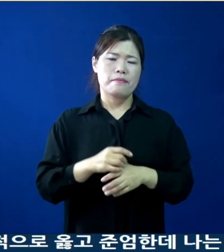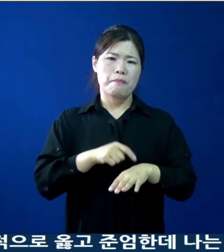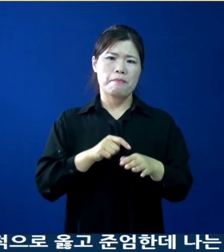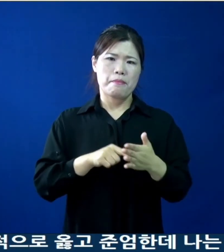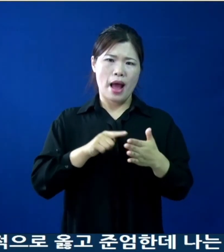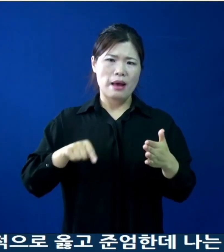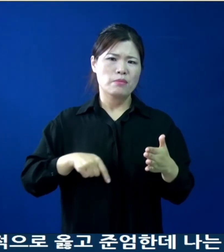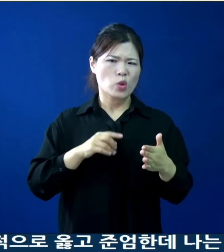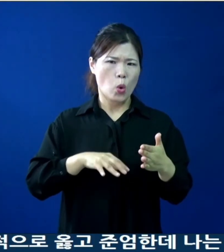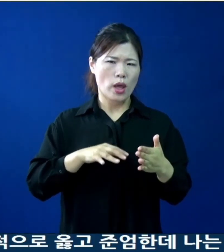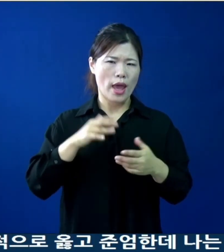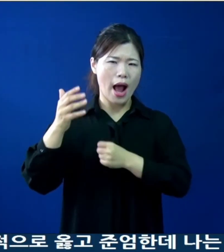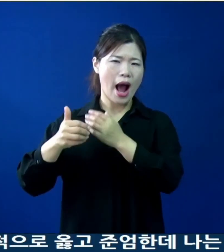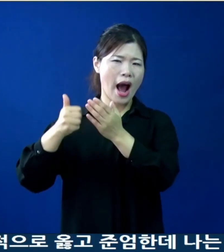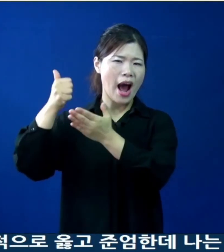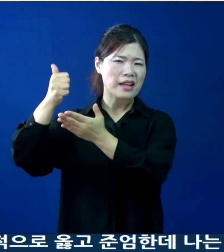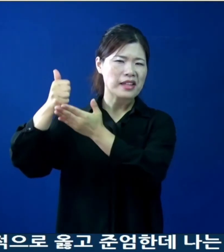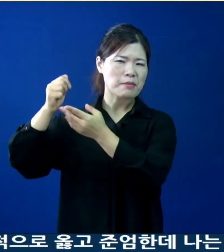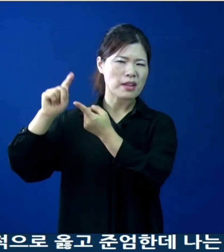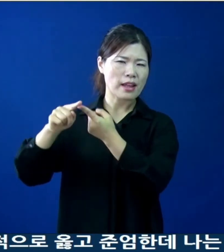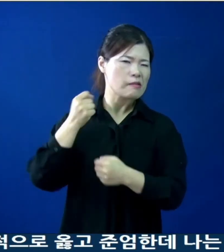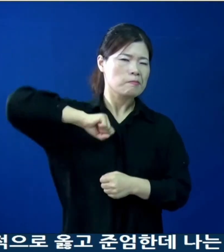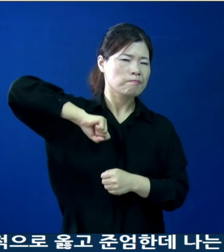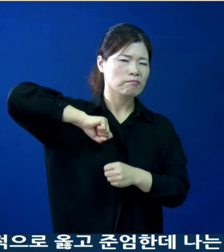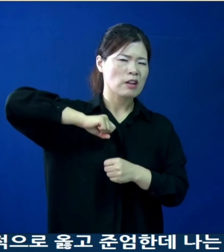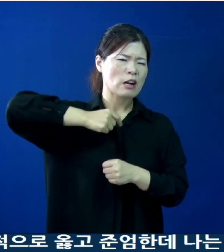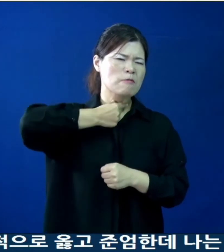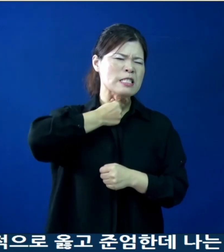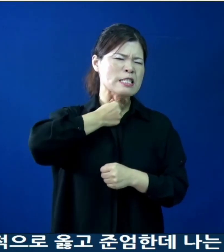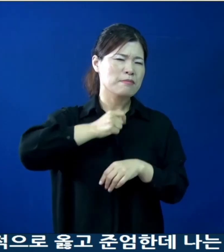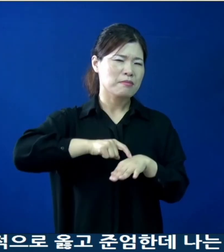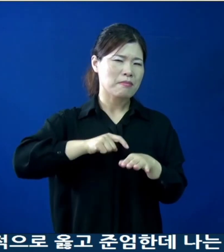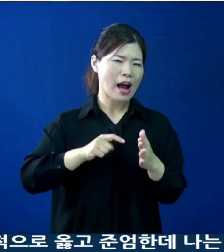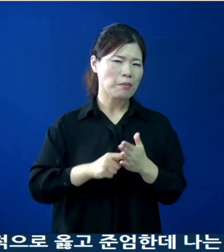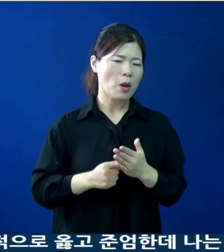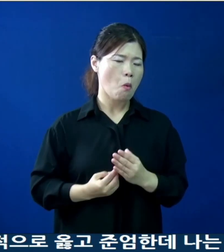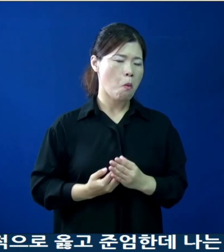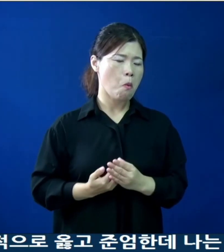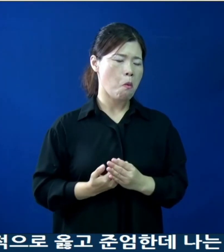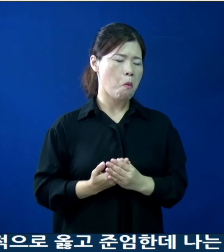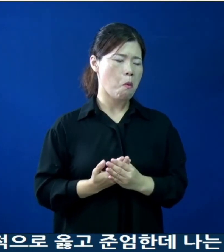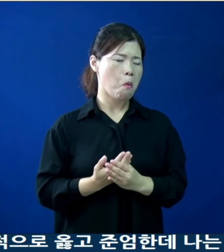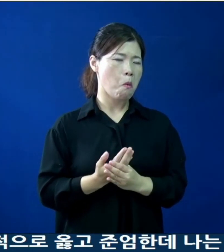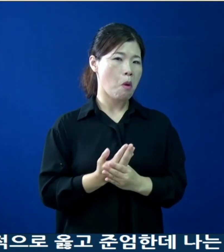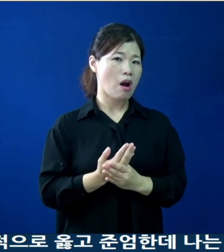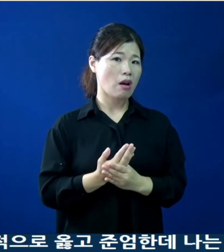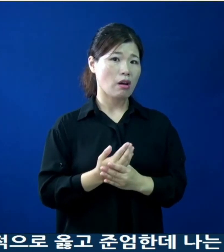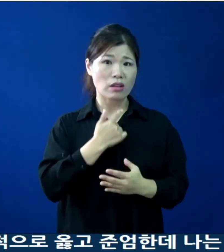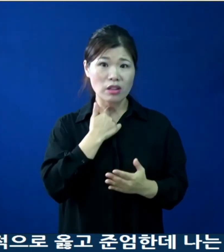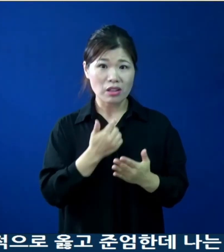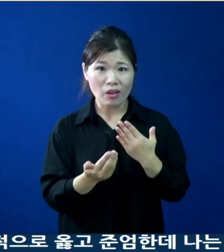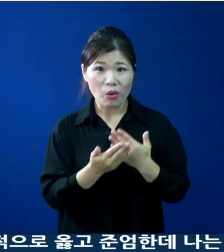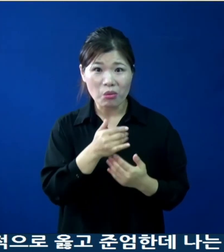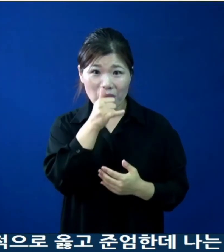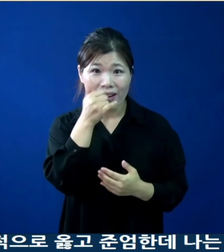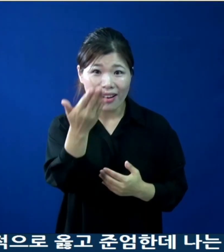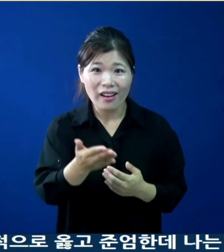마음속에 하나님께 반항하고 싶은 마음이 들어봤던 경험이 없으십니까?